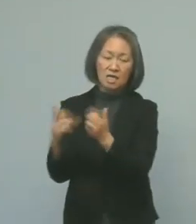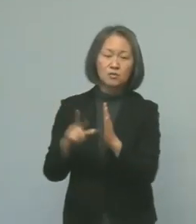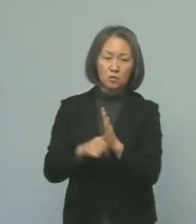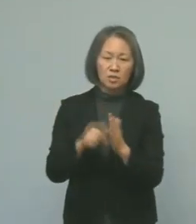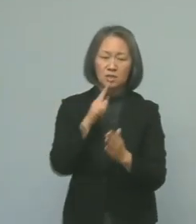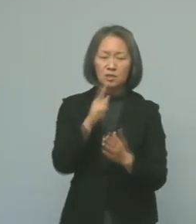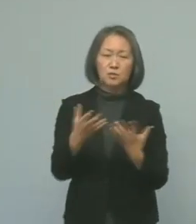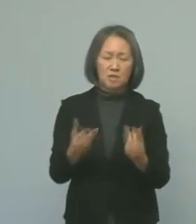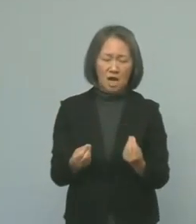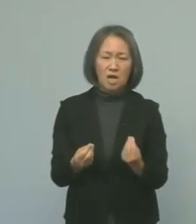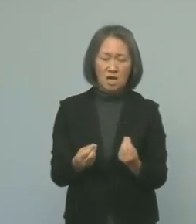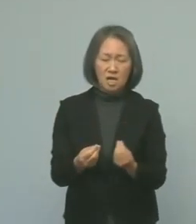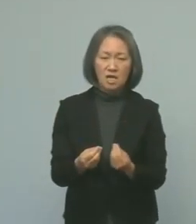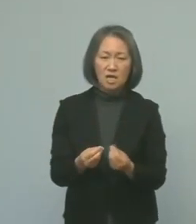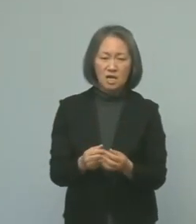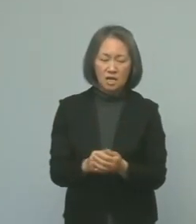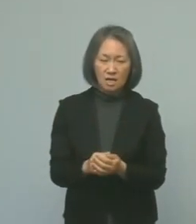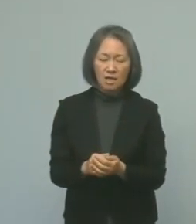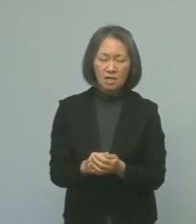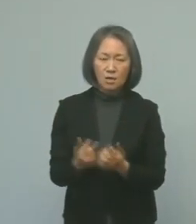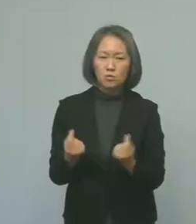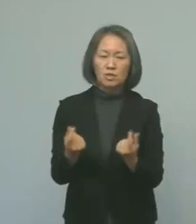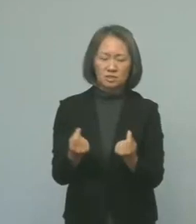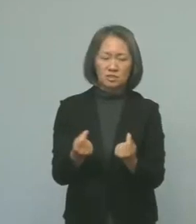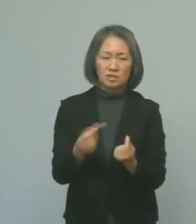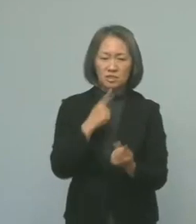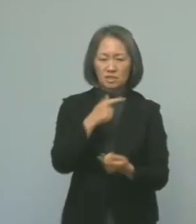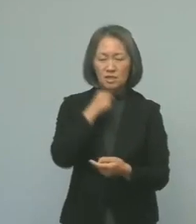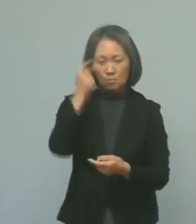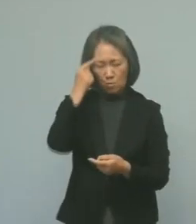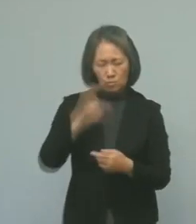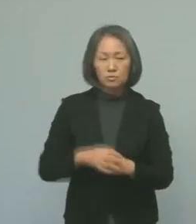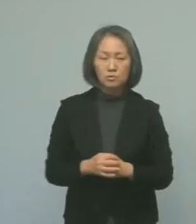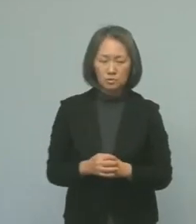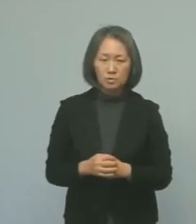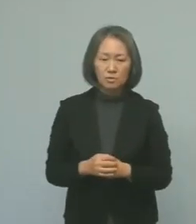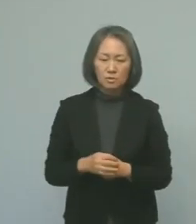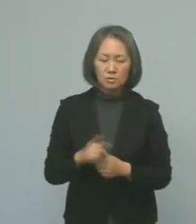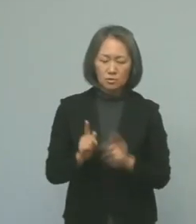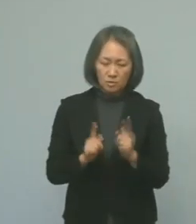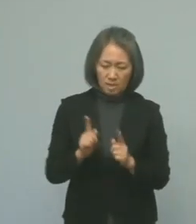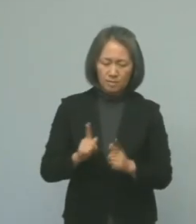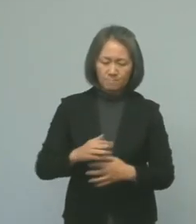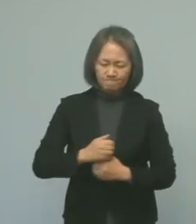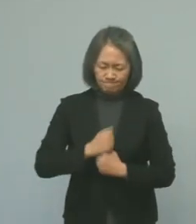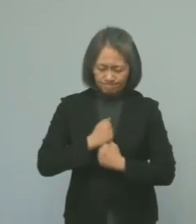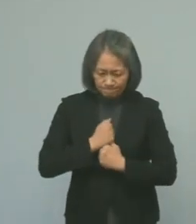今はちょっと省かせていただきたいと思います。本当に気を引き締めて、